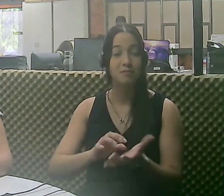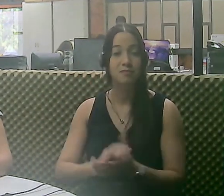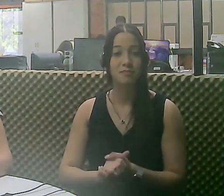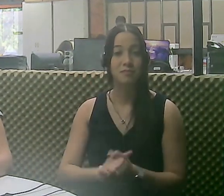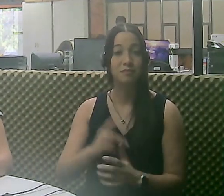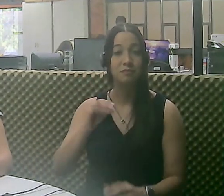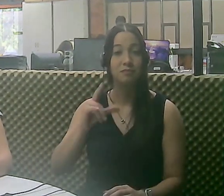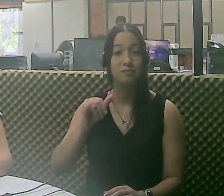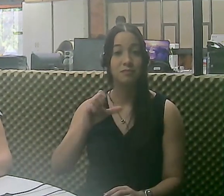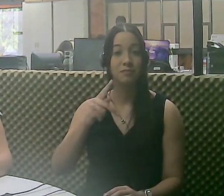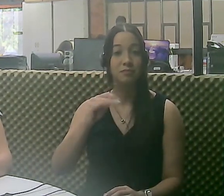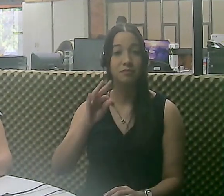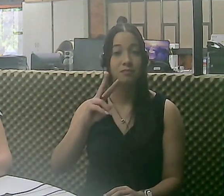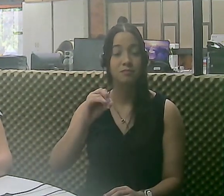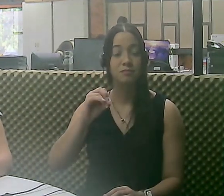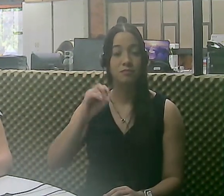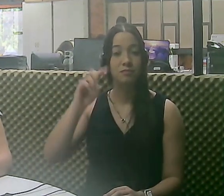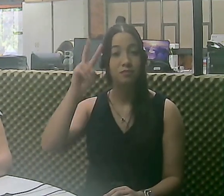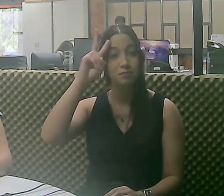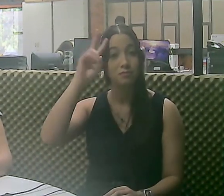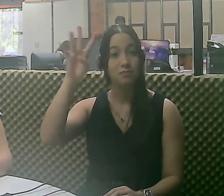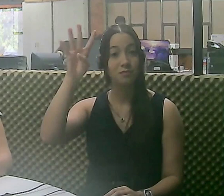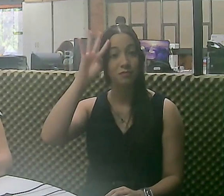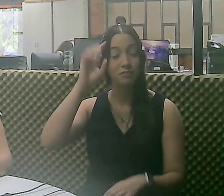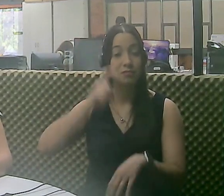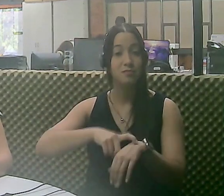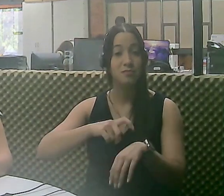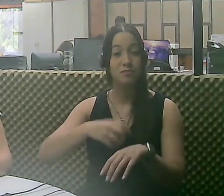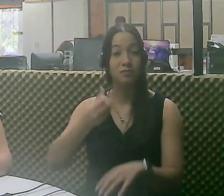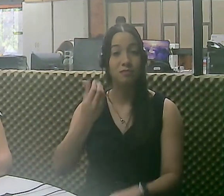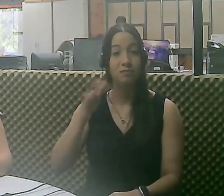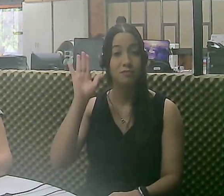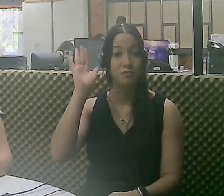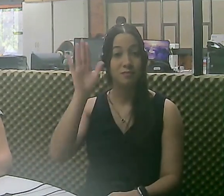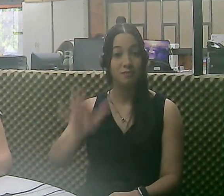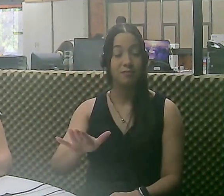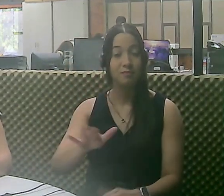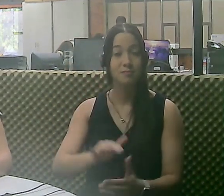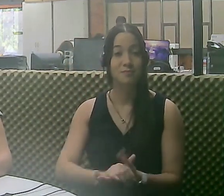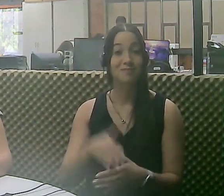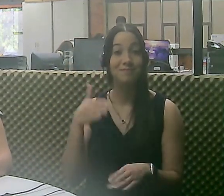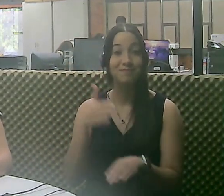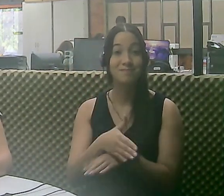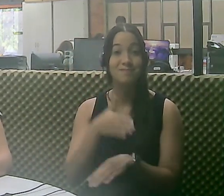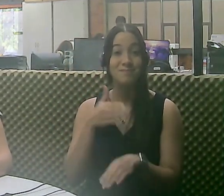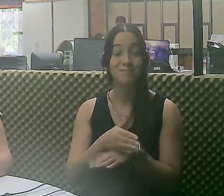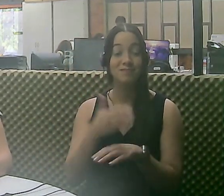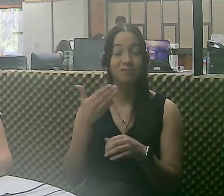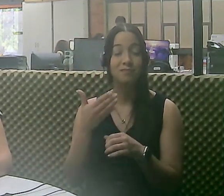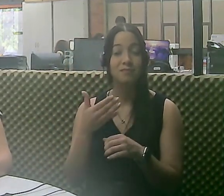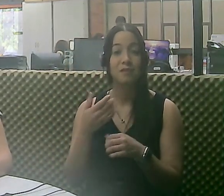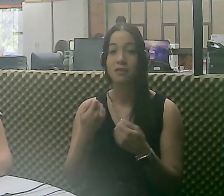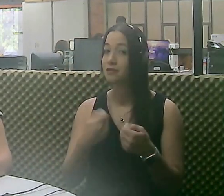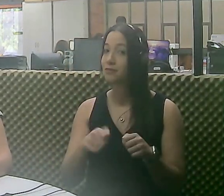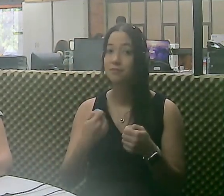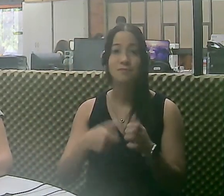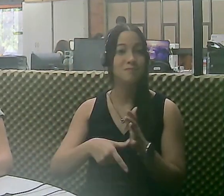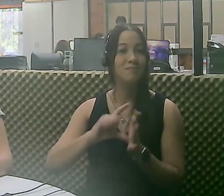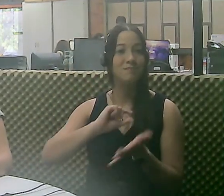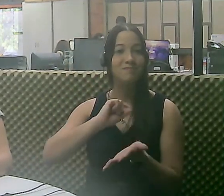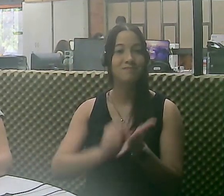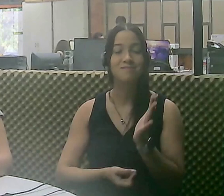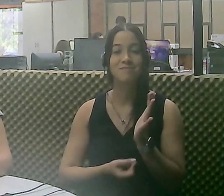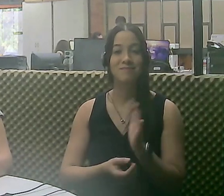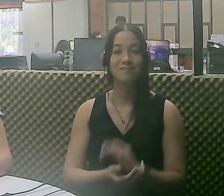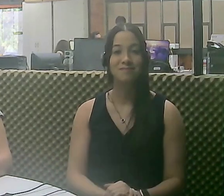São Jorge, às segundas e quartas, às 6h30 da tarde. Para participar da atividade, não é preciso se